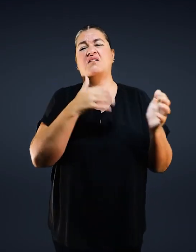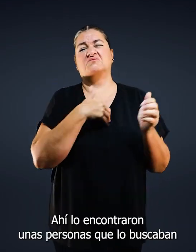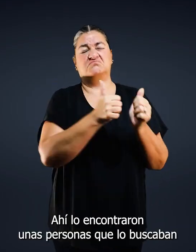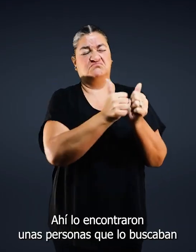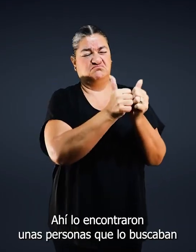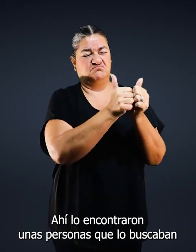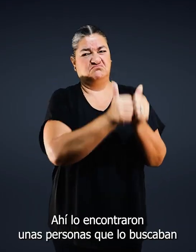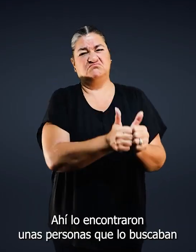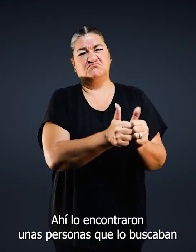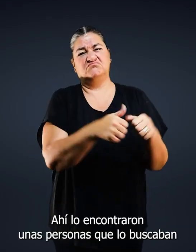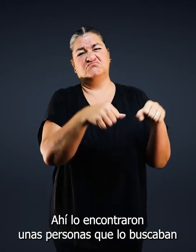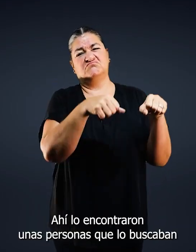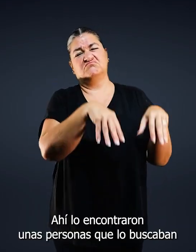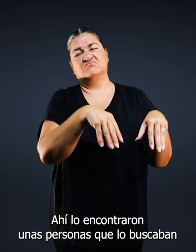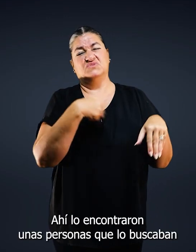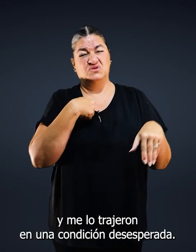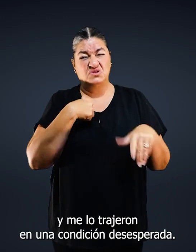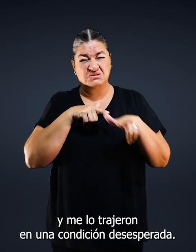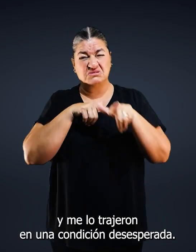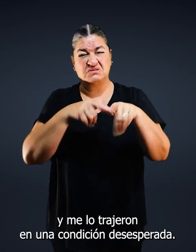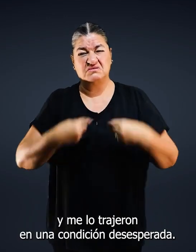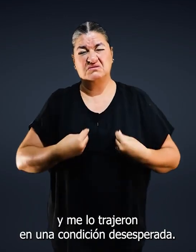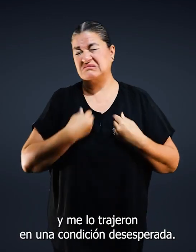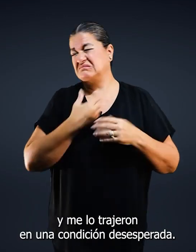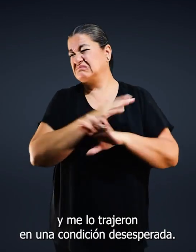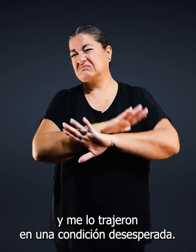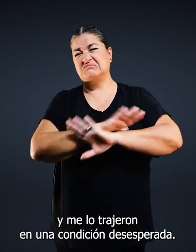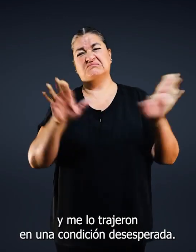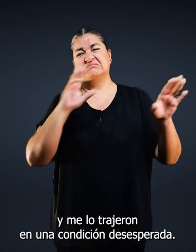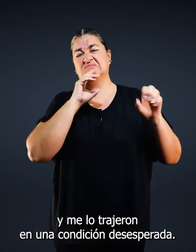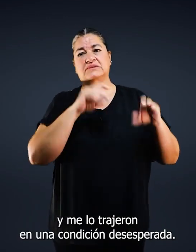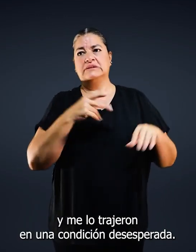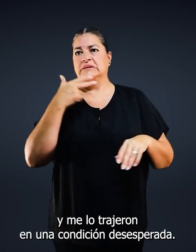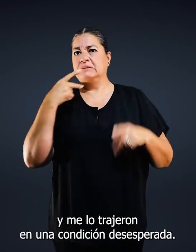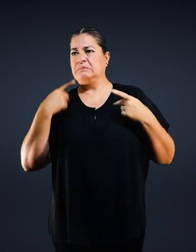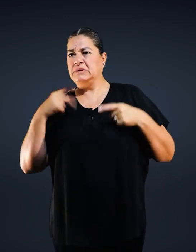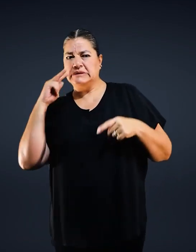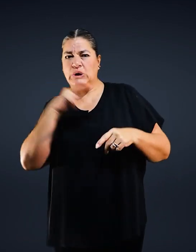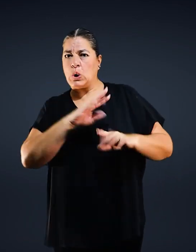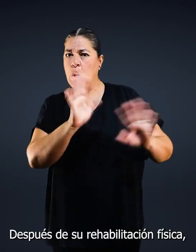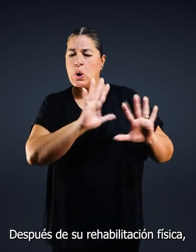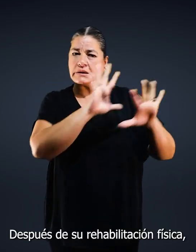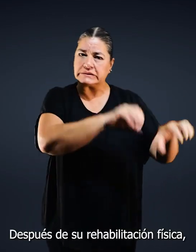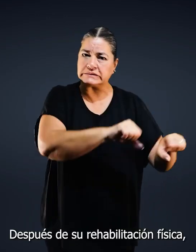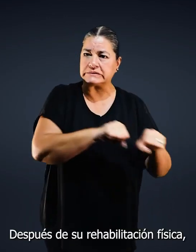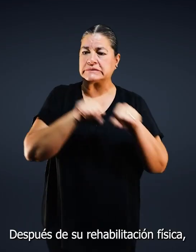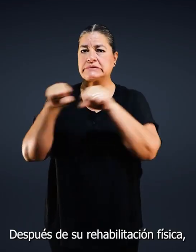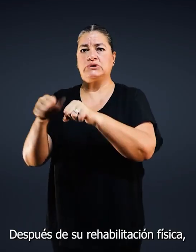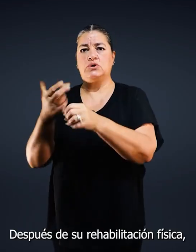Ahí lo encontraron unas personas que lo buscaban y me lo trajeron en una condición desesperada. Después de su rehabilitación